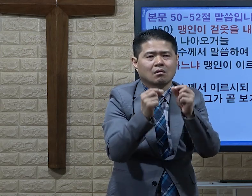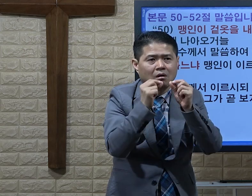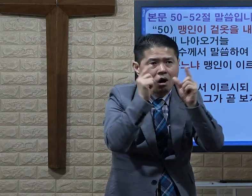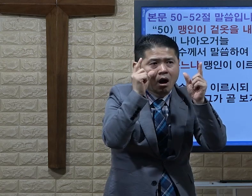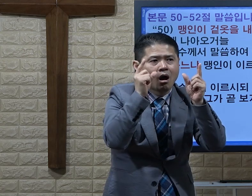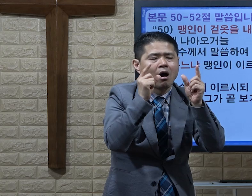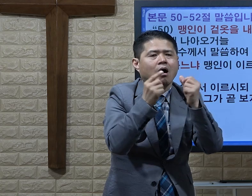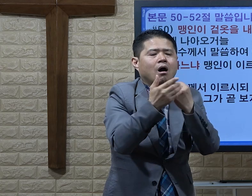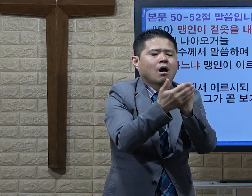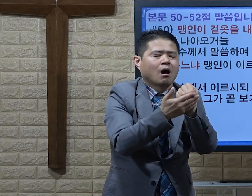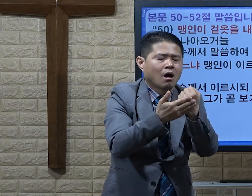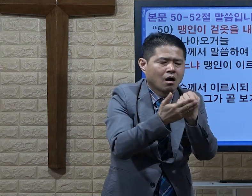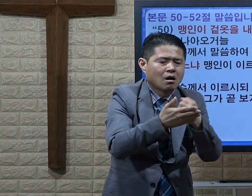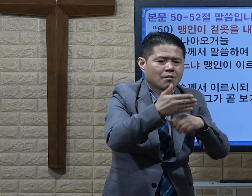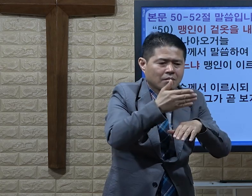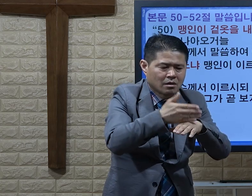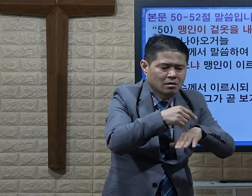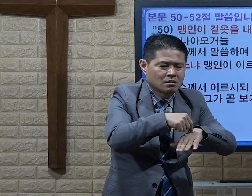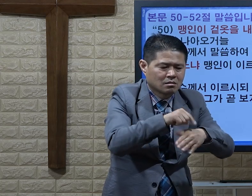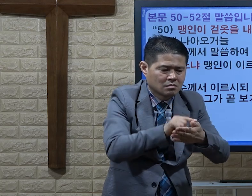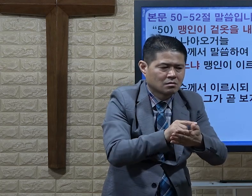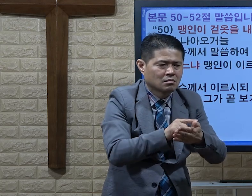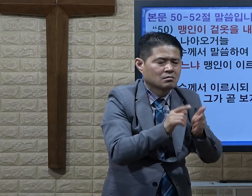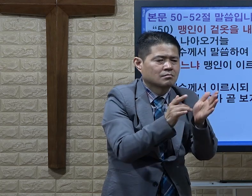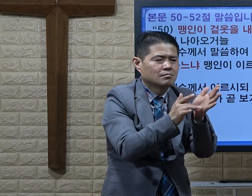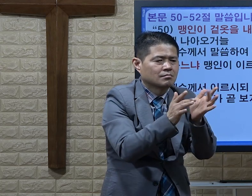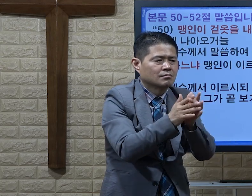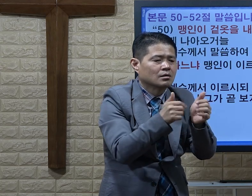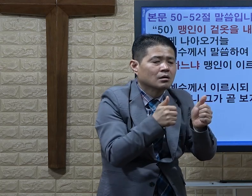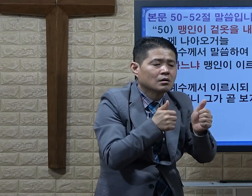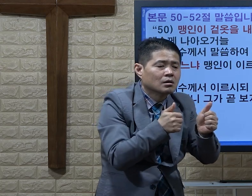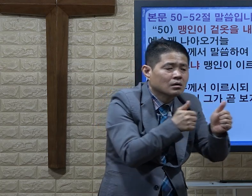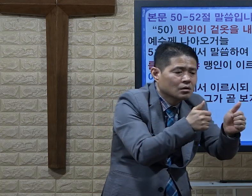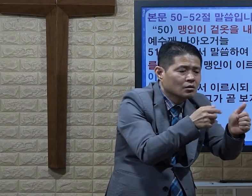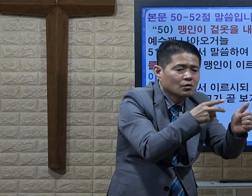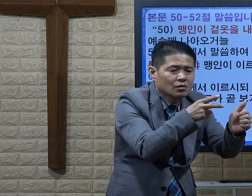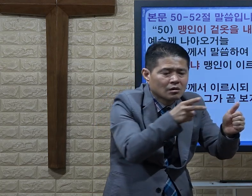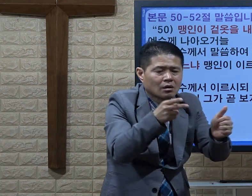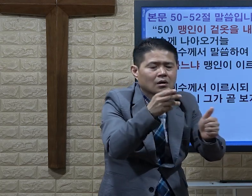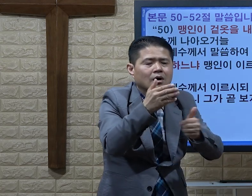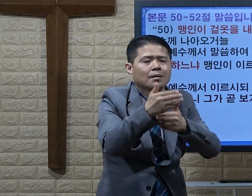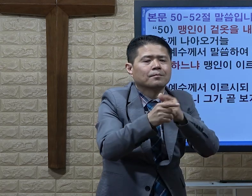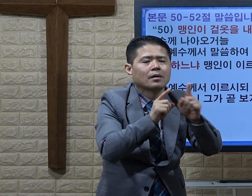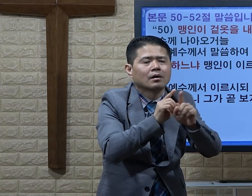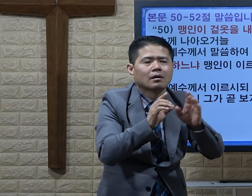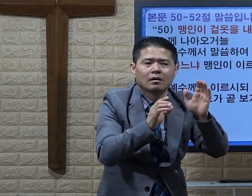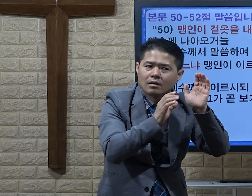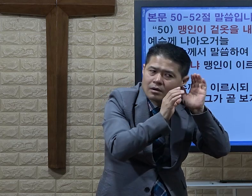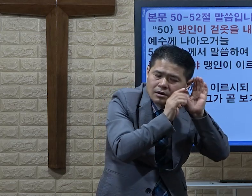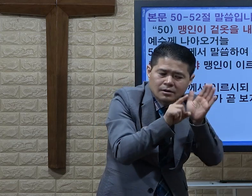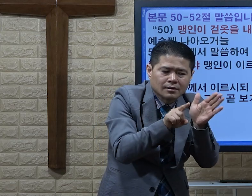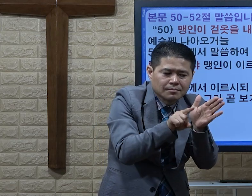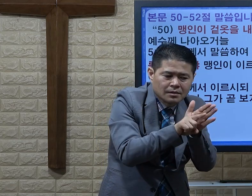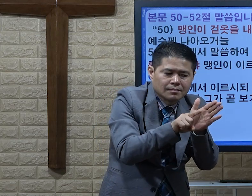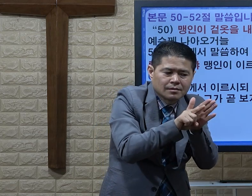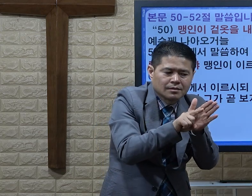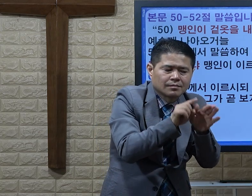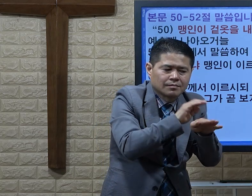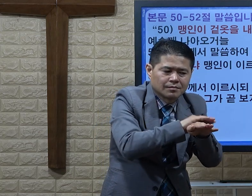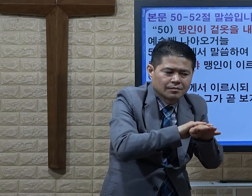눈을 뜨자마자 그 은혜에 감사하는 마음으로 예수님을 따랐고, 그것은 곧 하나님의 말씀을 경청하고 믿음을